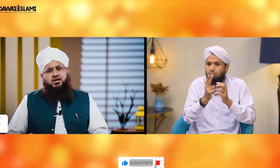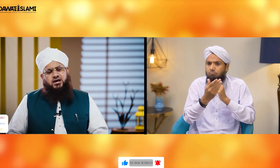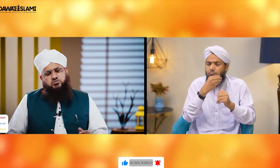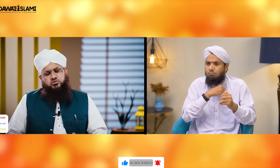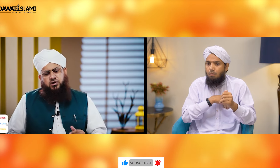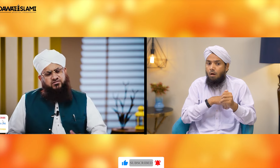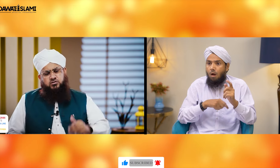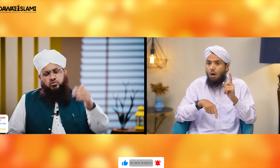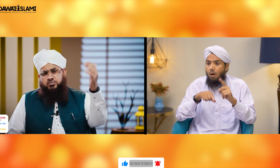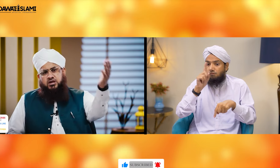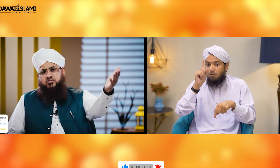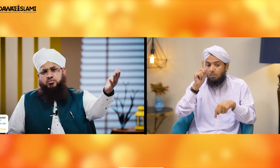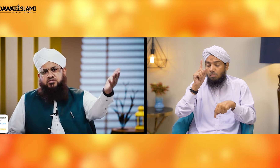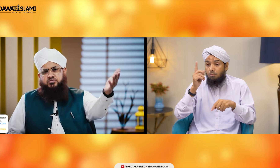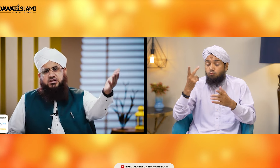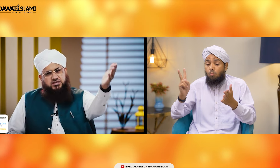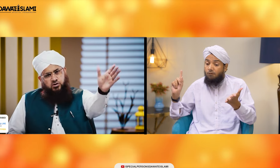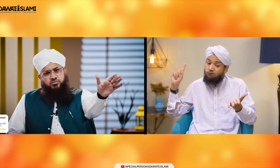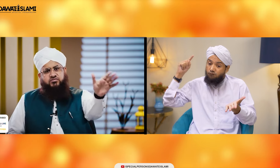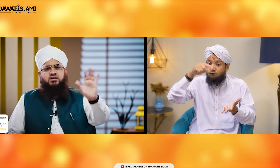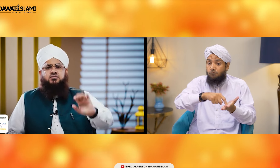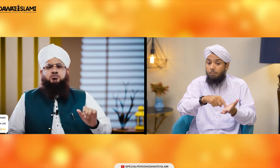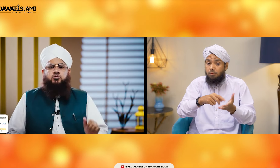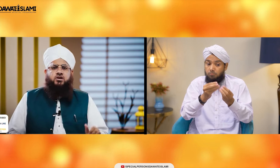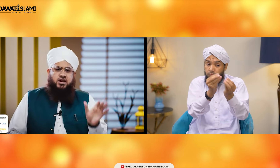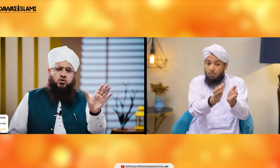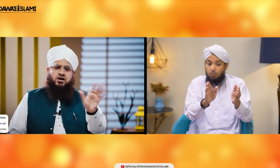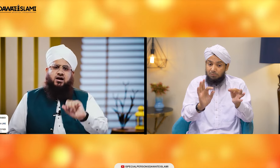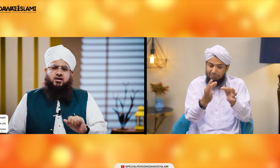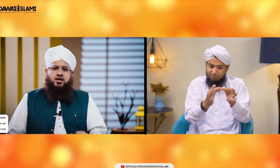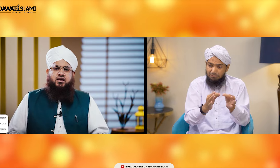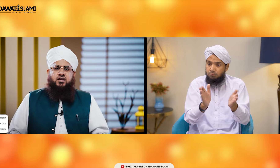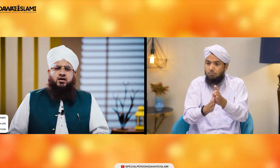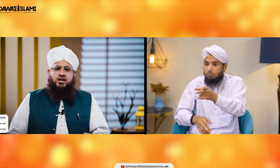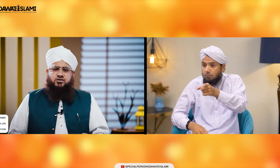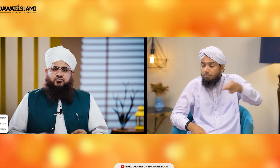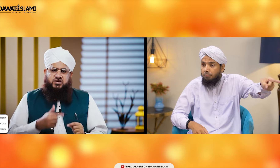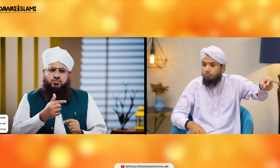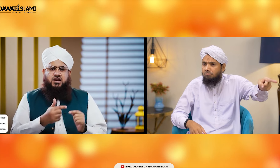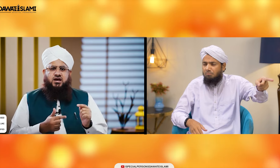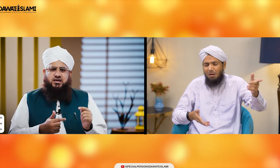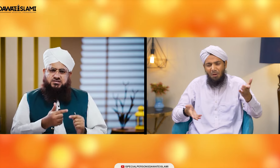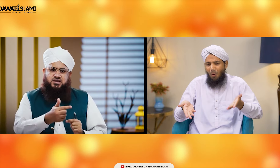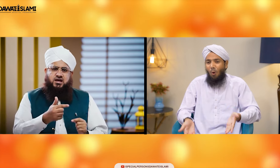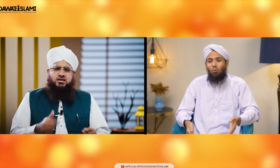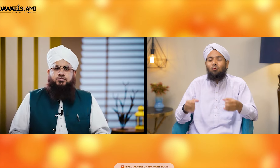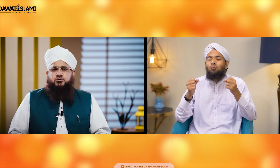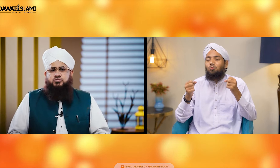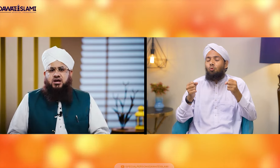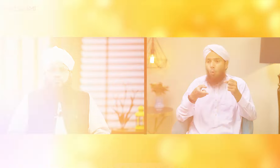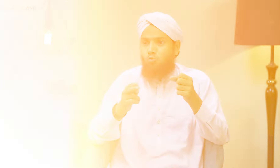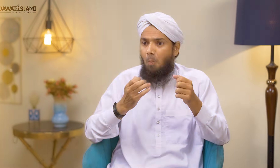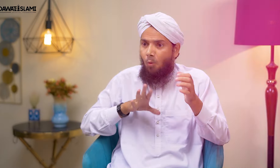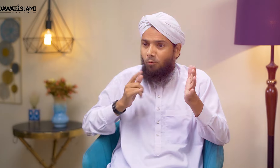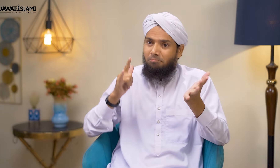काट के लेकर आया तो उसको अव्वल तो हुकम यही है कि वो फिर वापसी ले जाए और फिर वहीं छोड़ कर आए और लगा कराए लेकिन फी द माना इस तरह का यह